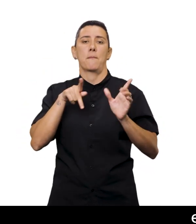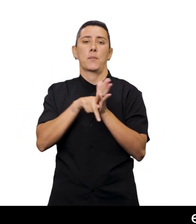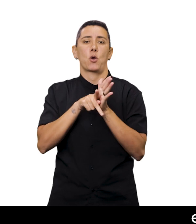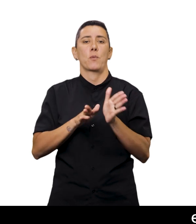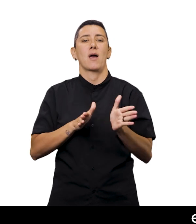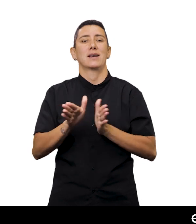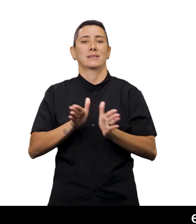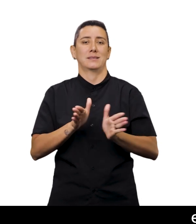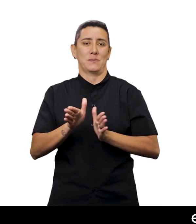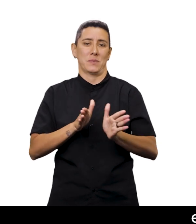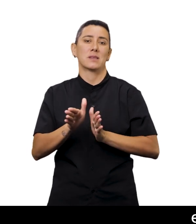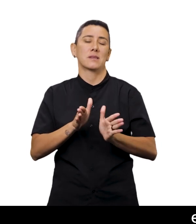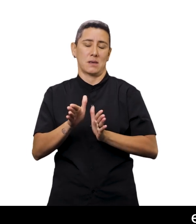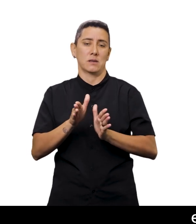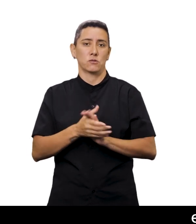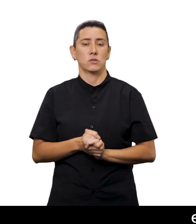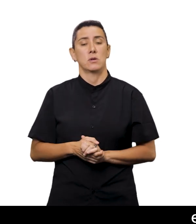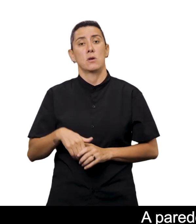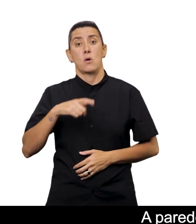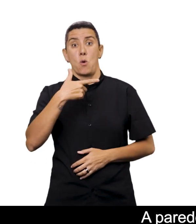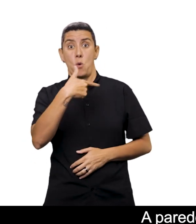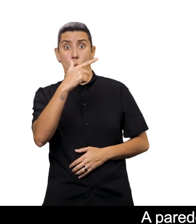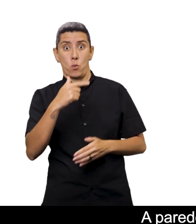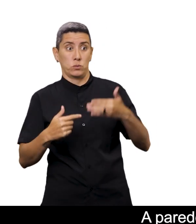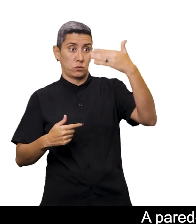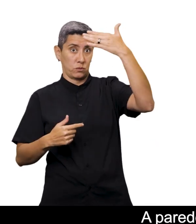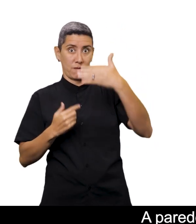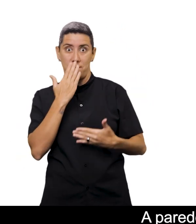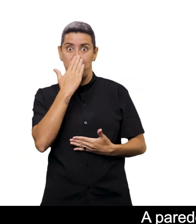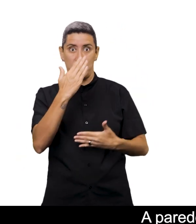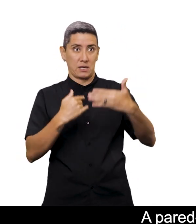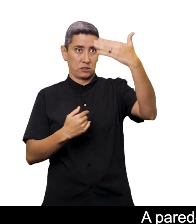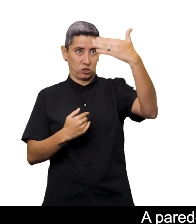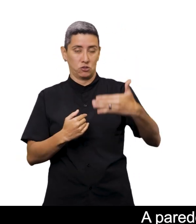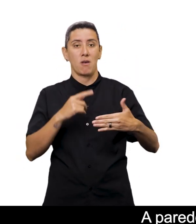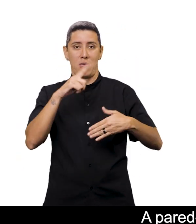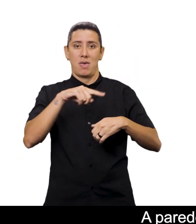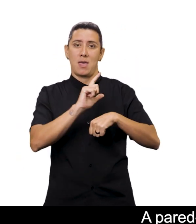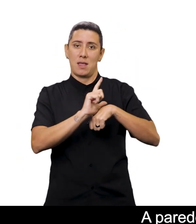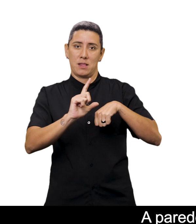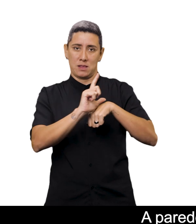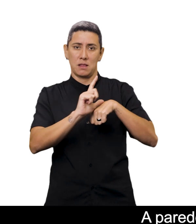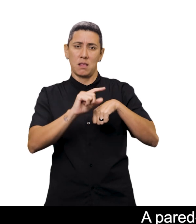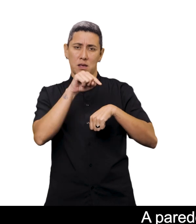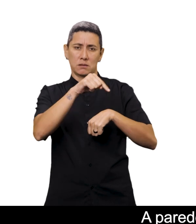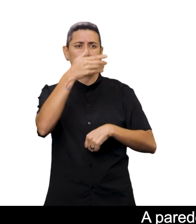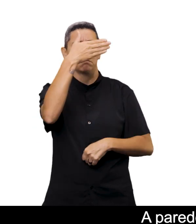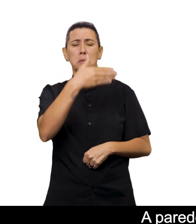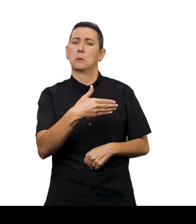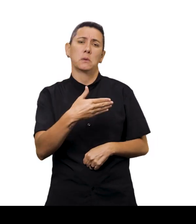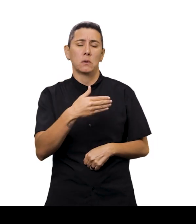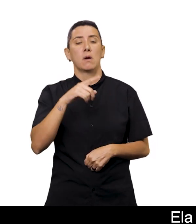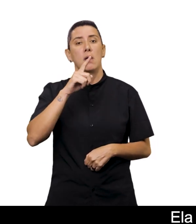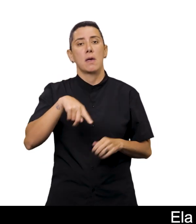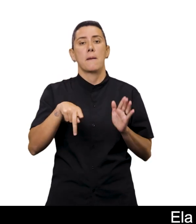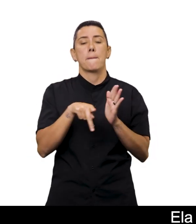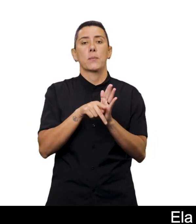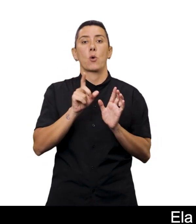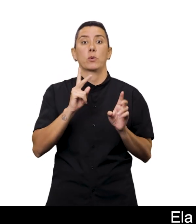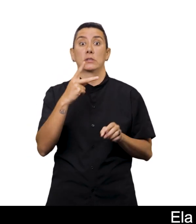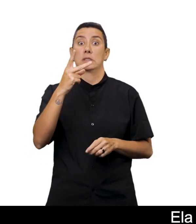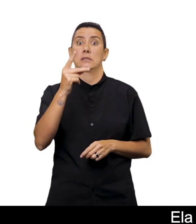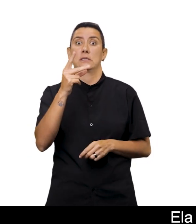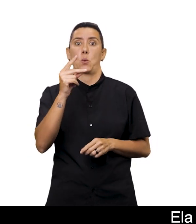tablet com um recurso de acessibilidade. A parede frontal do espaço expositivo também é lilás. Ela